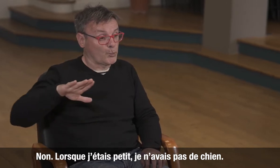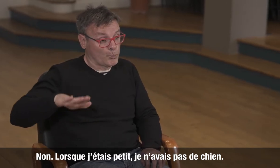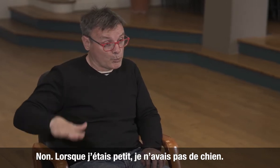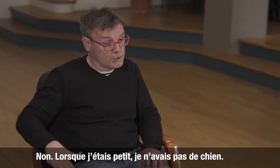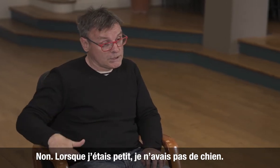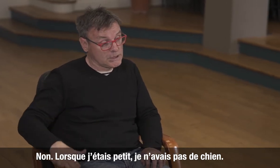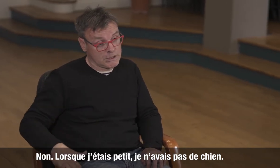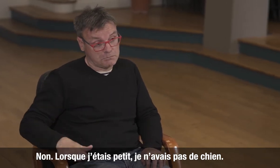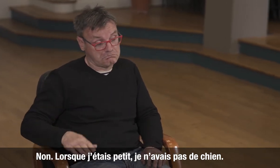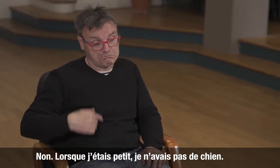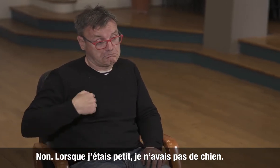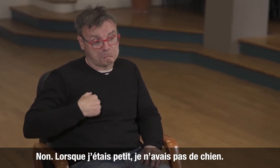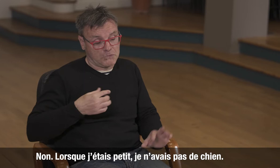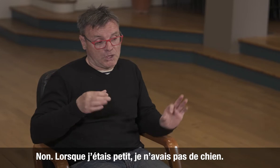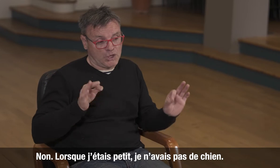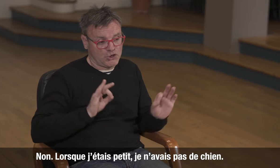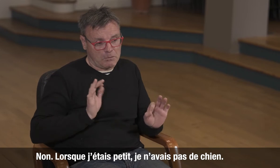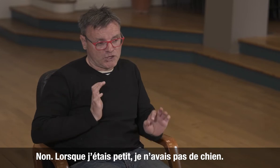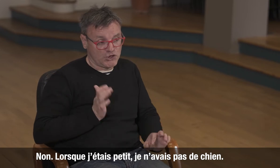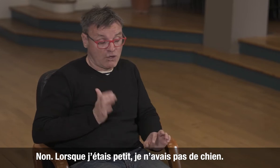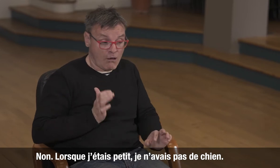Lorsque j'étais petit, je n'avais pas de chien.